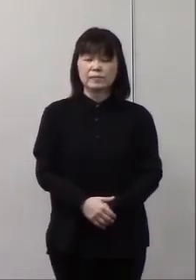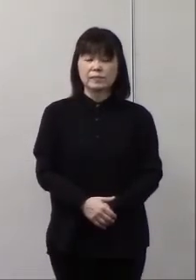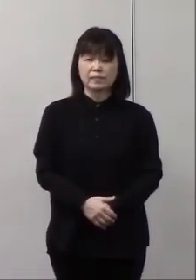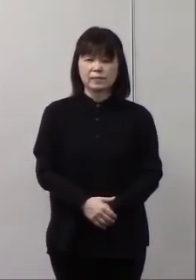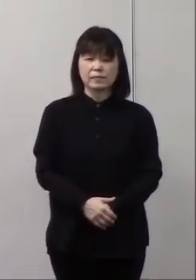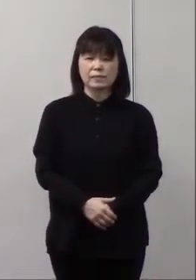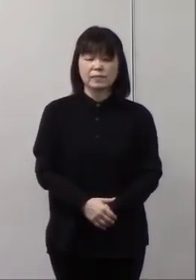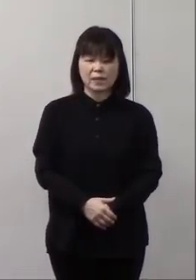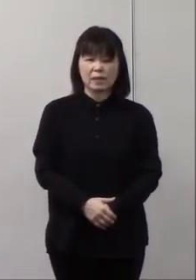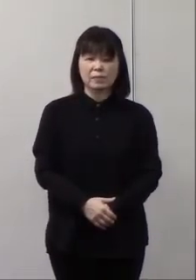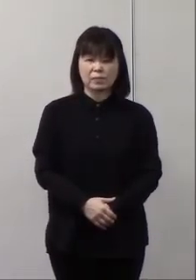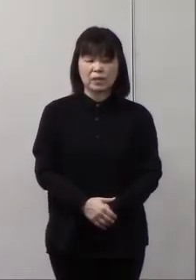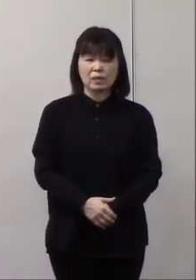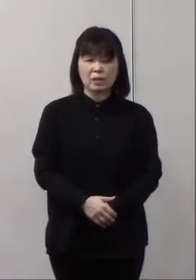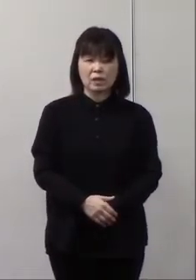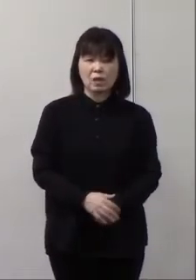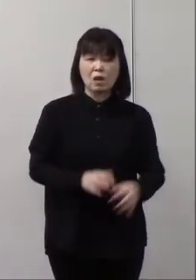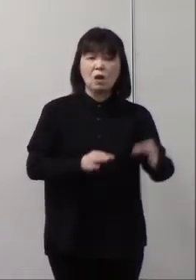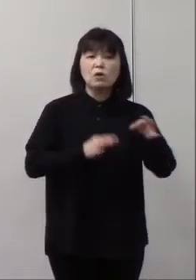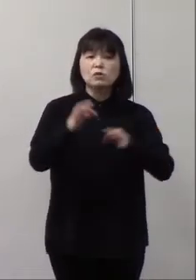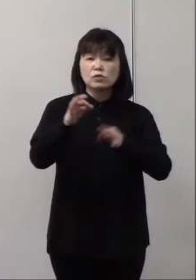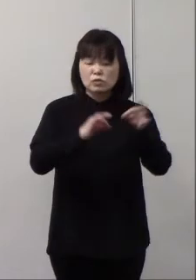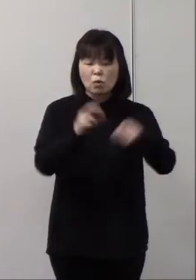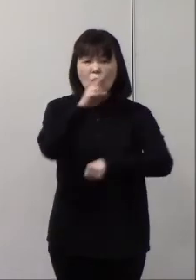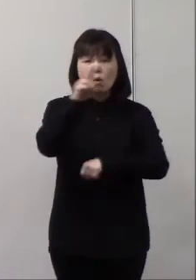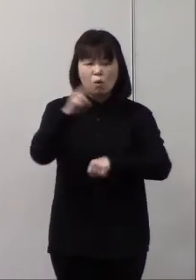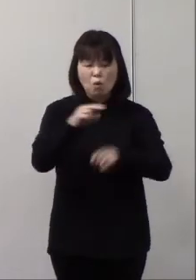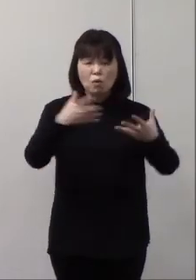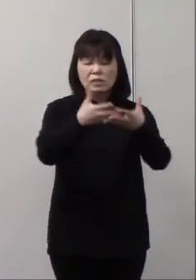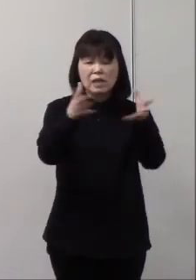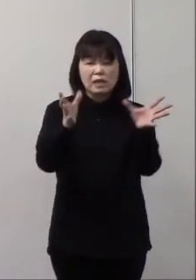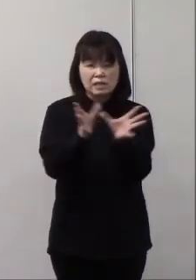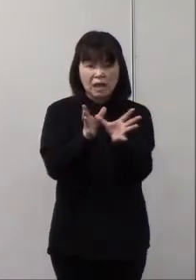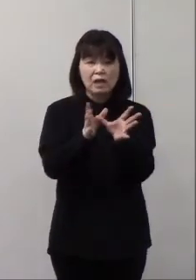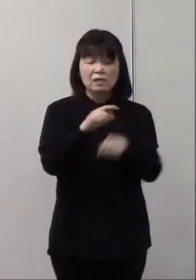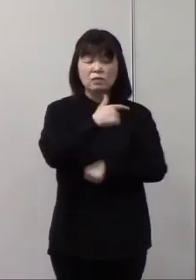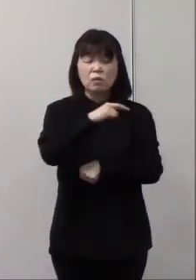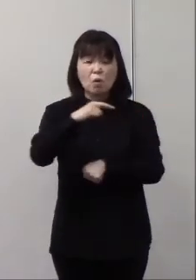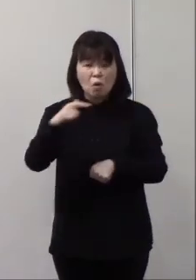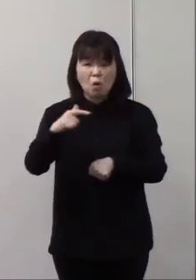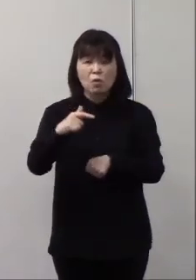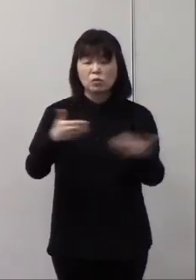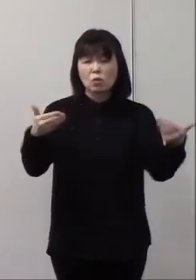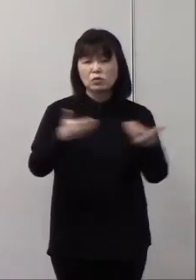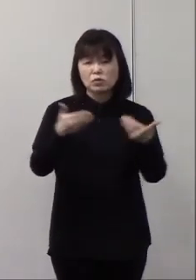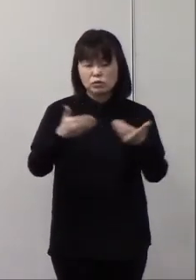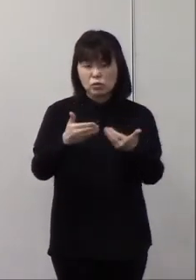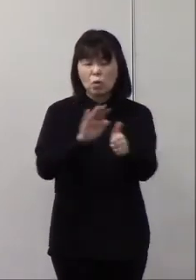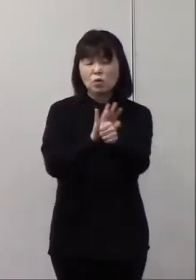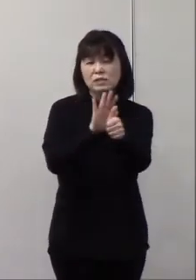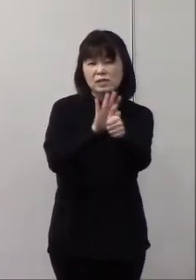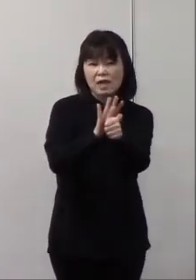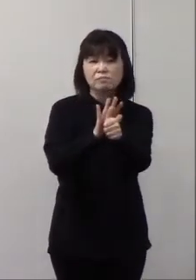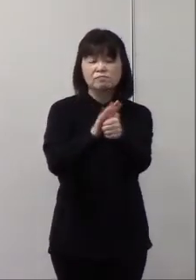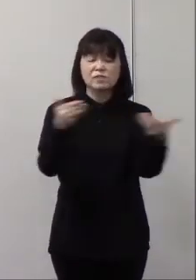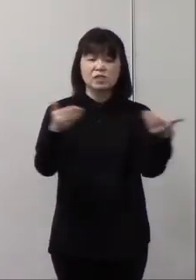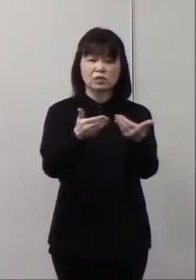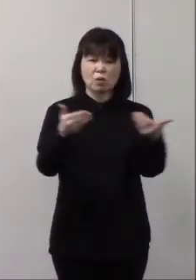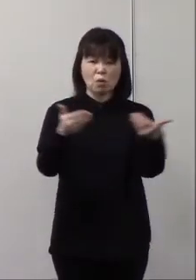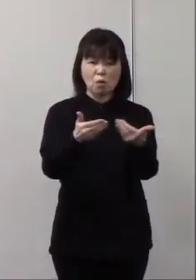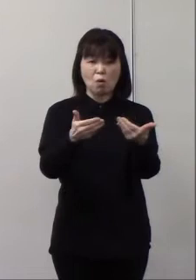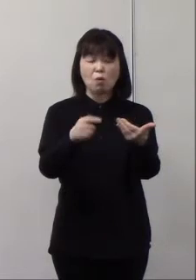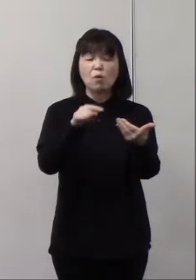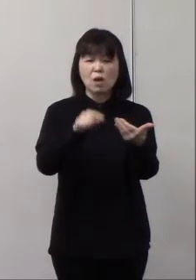括弧7が商工団体等の事業継続支援活動補助という、これはまあ、今年度すでに実施